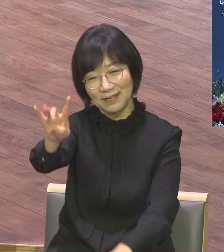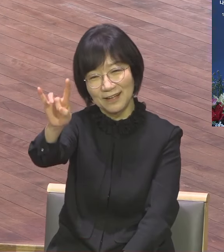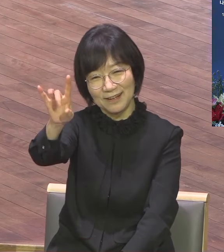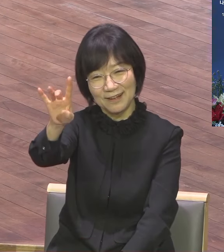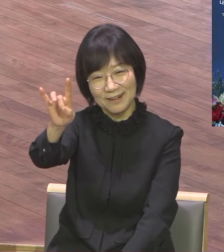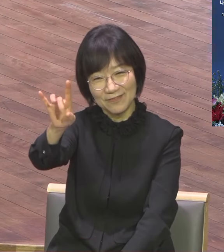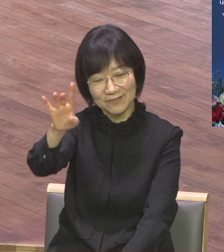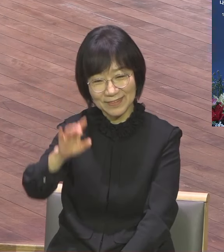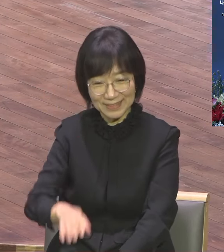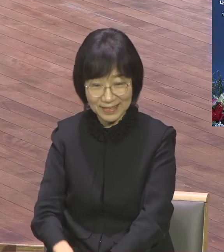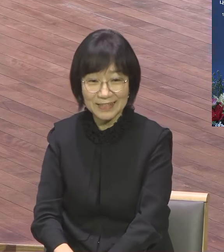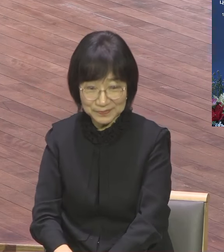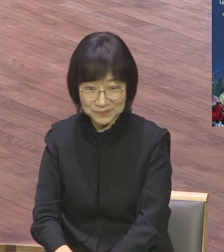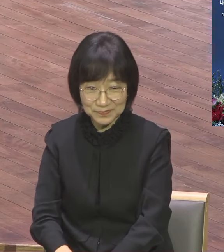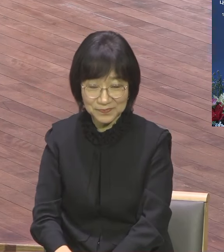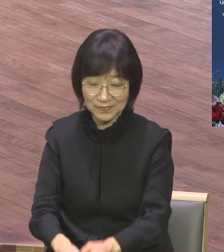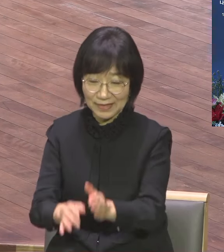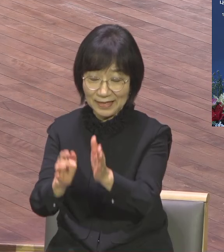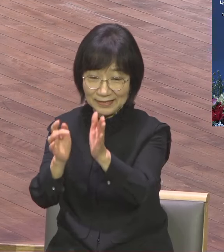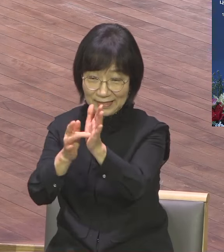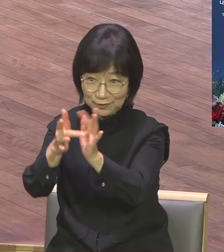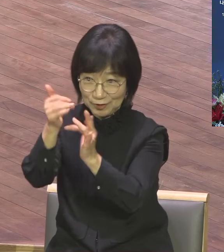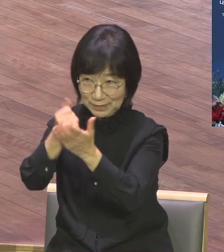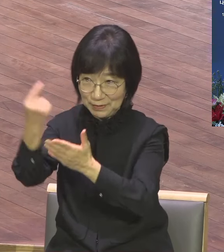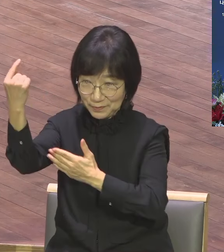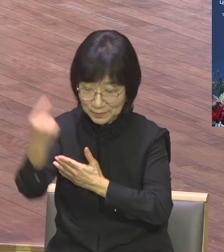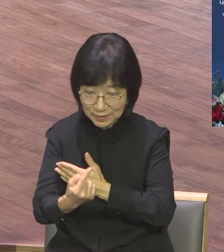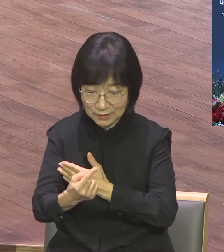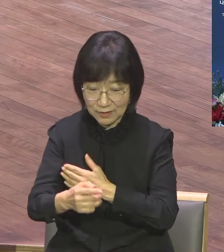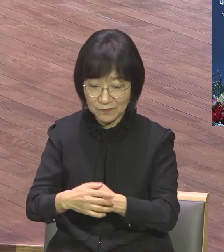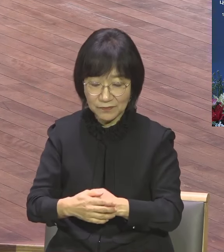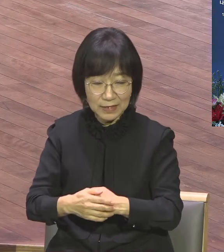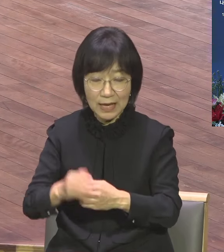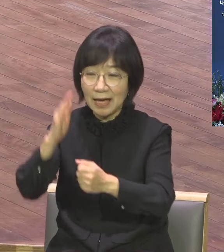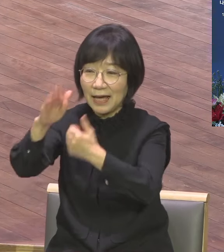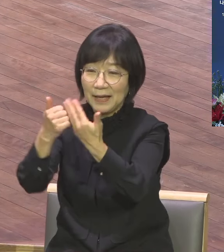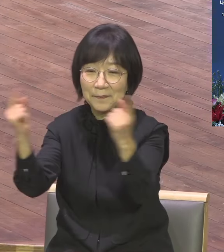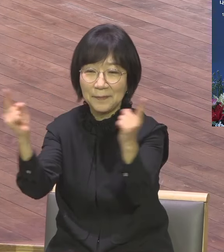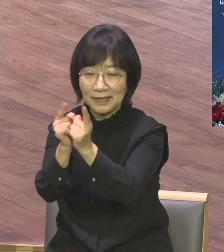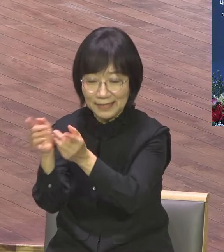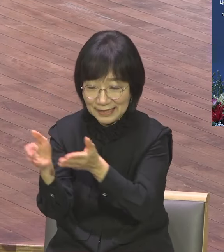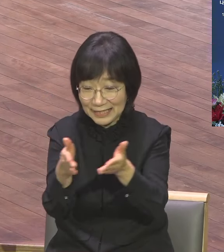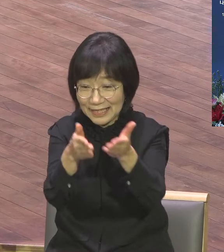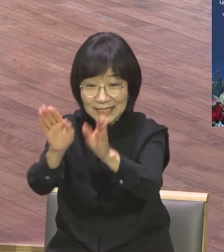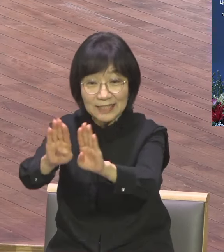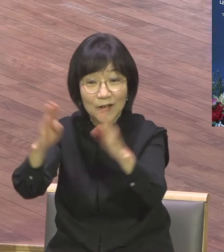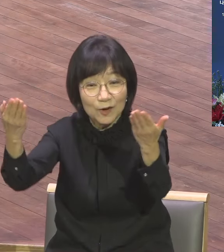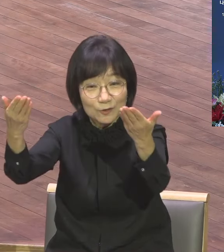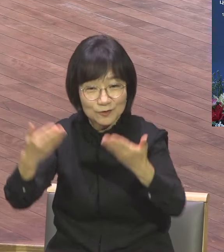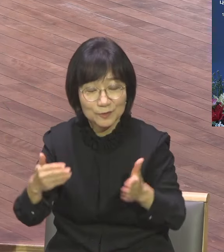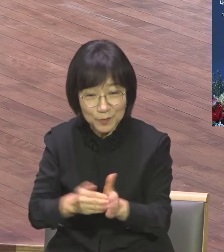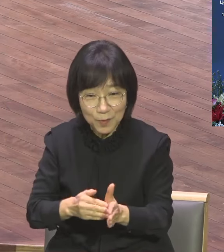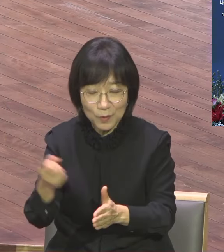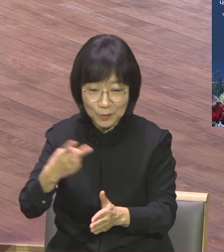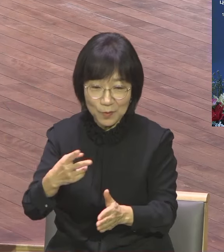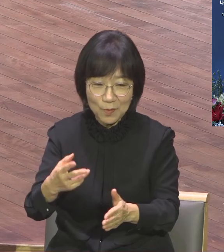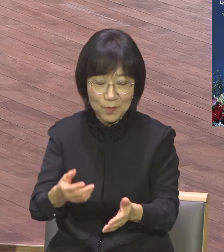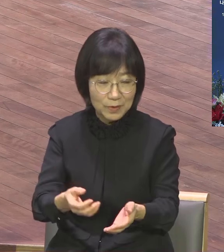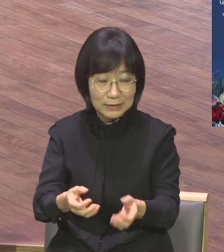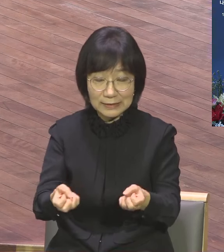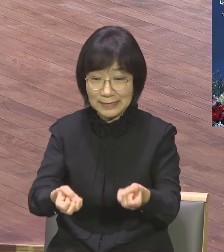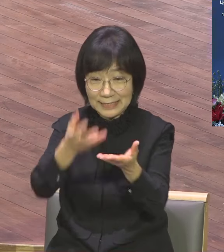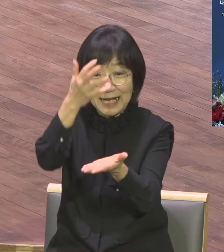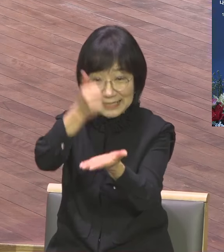예수님이 그리스도로 오셔서 선지자로 하나님 만난 길이 되셨고, 제사장으로 오셔서 모든 죄를